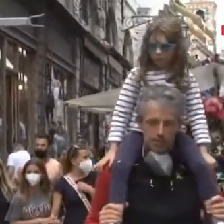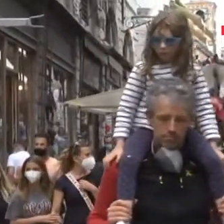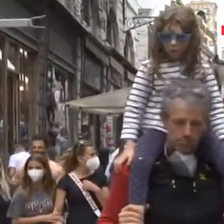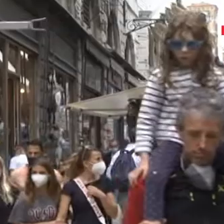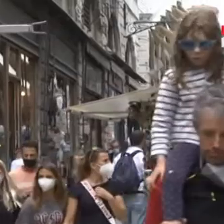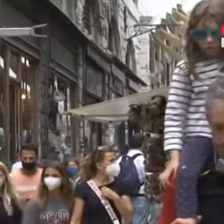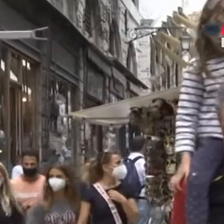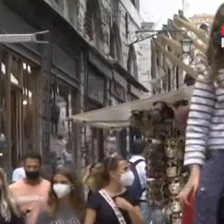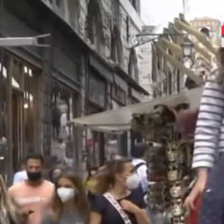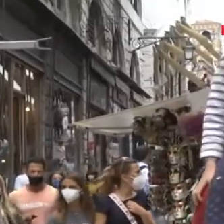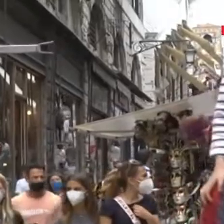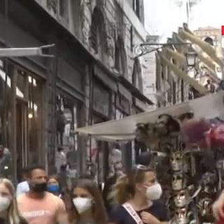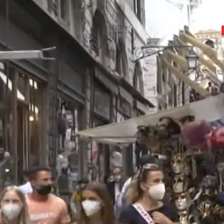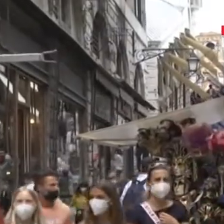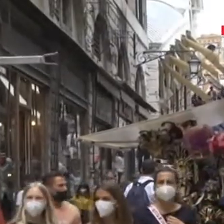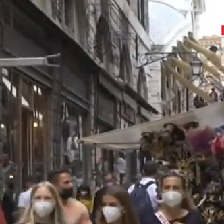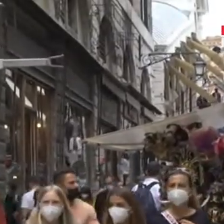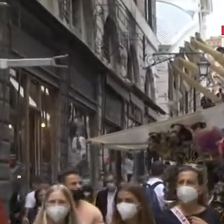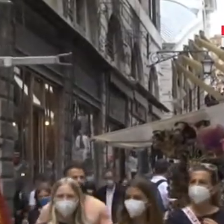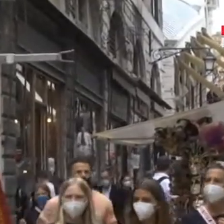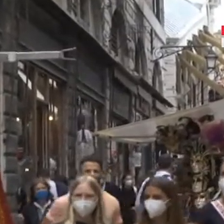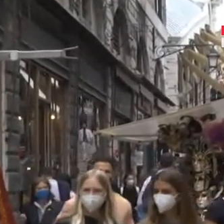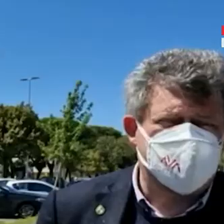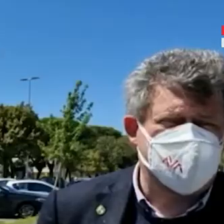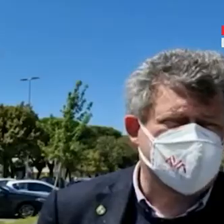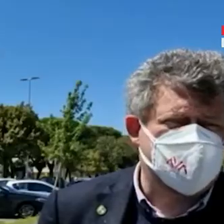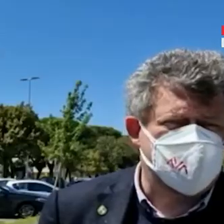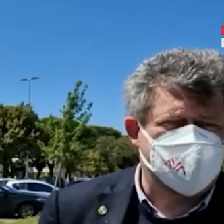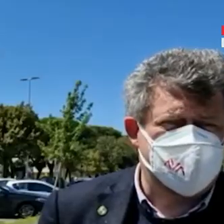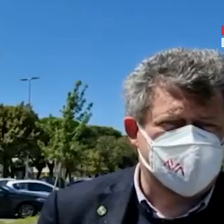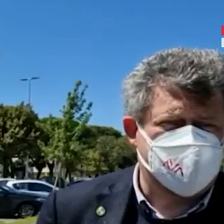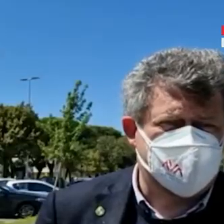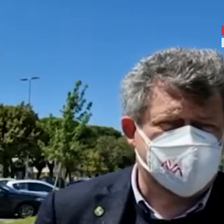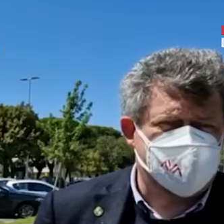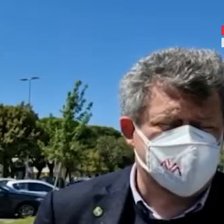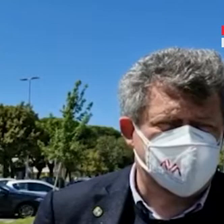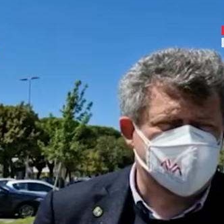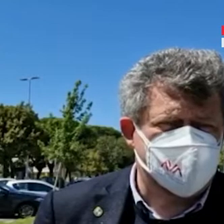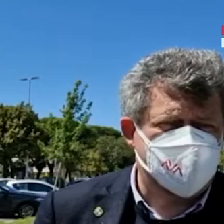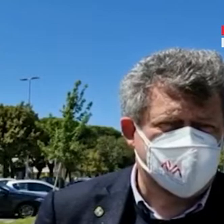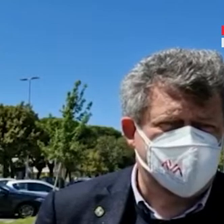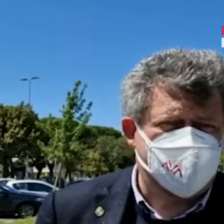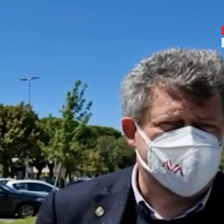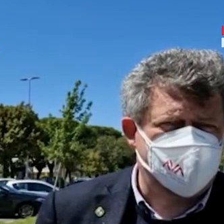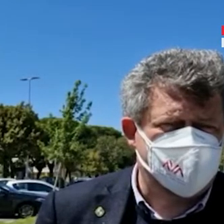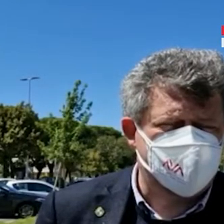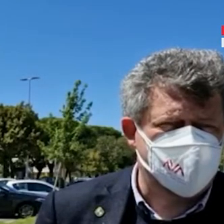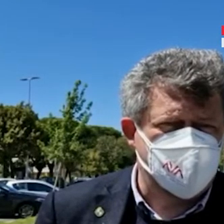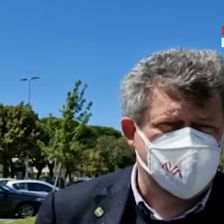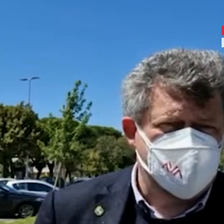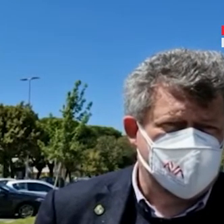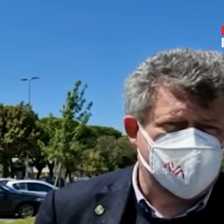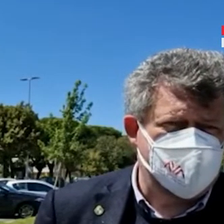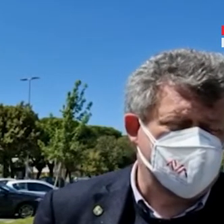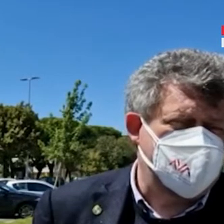da affrontare sarà molto lungo. Io penso che arriveremo a circa un 70% degli alberghi aperti per